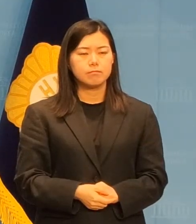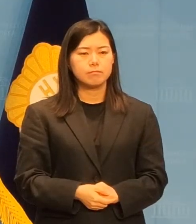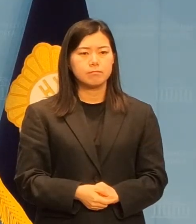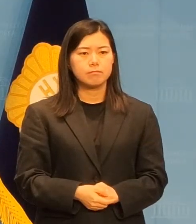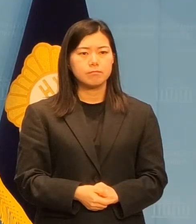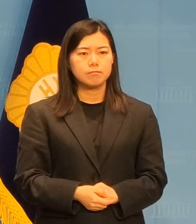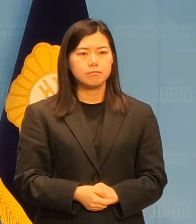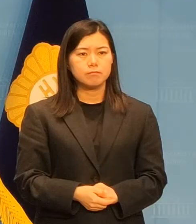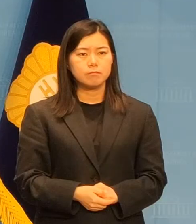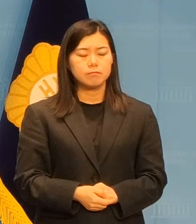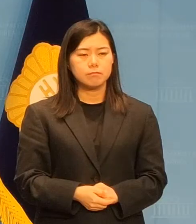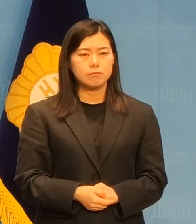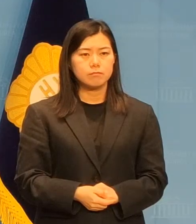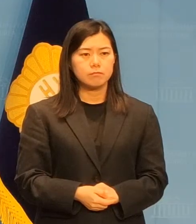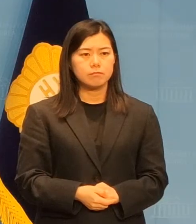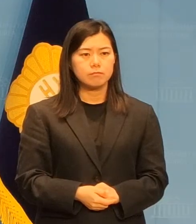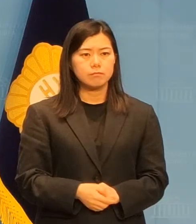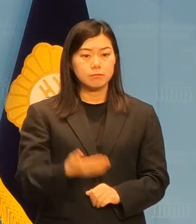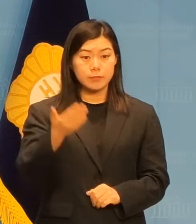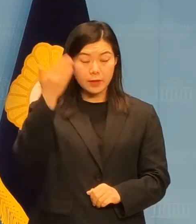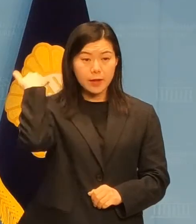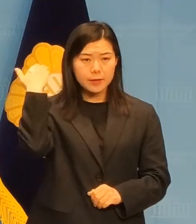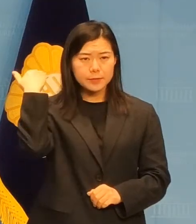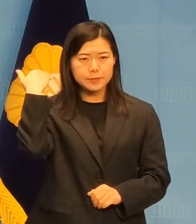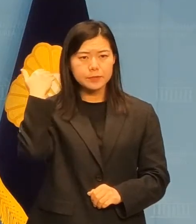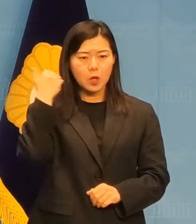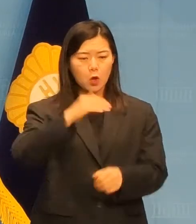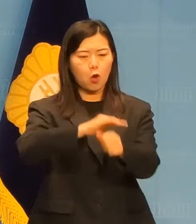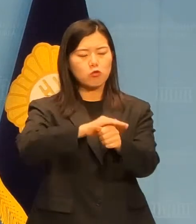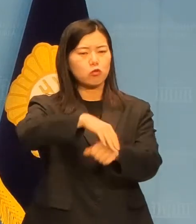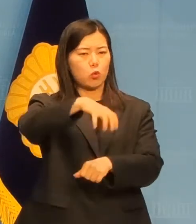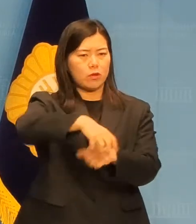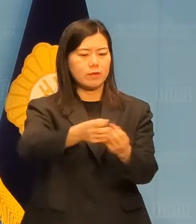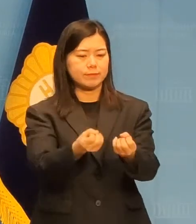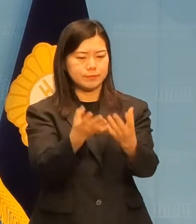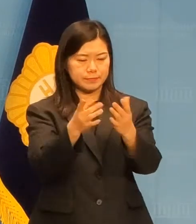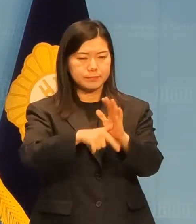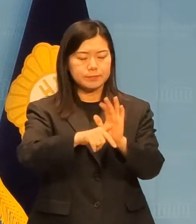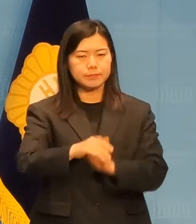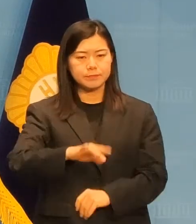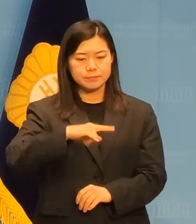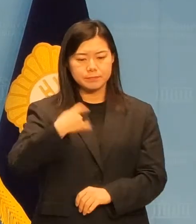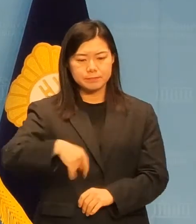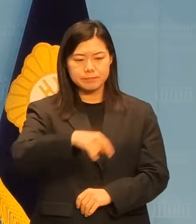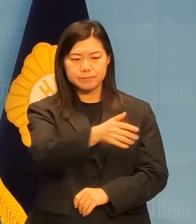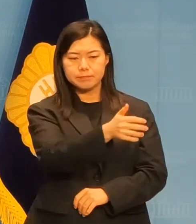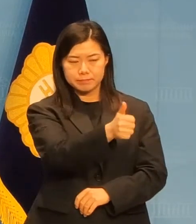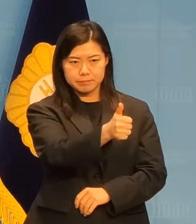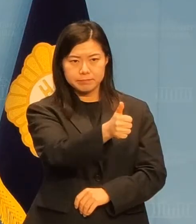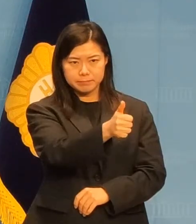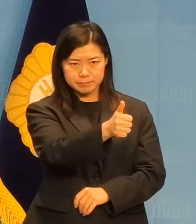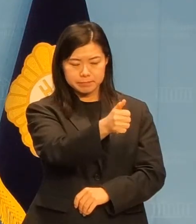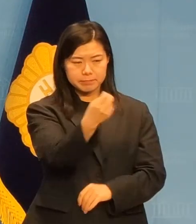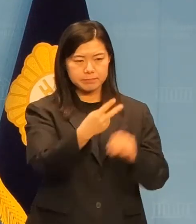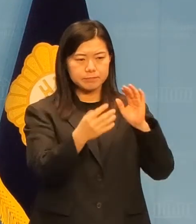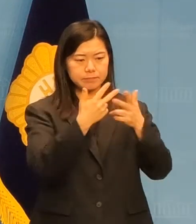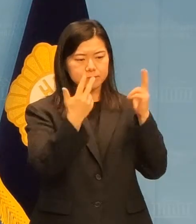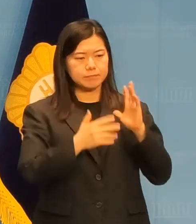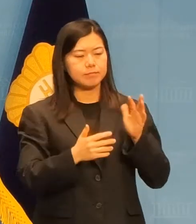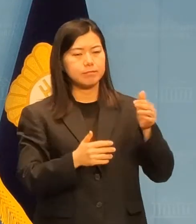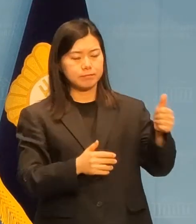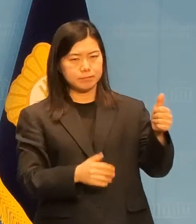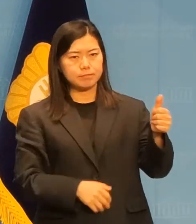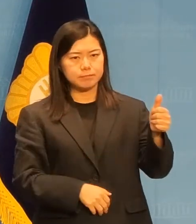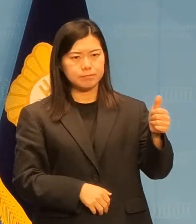다행히 지난 에이펙 정상회담에서 시진핑 중국 주석과 이재명